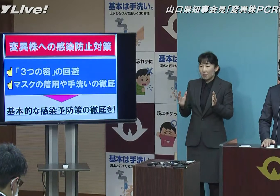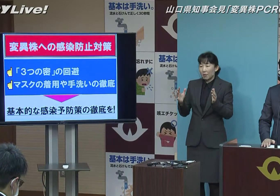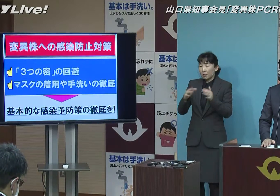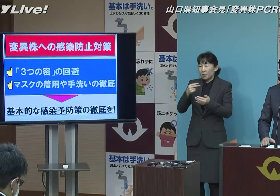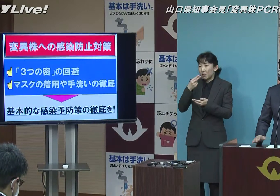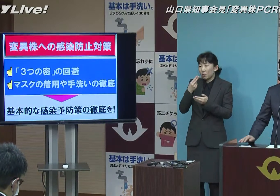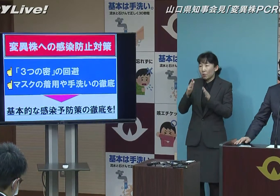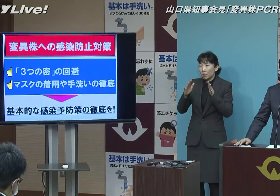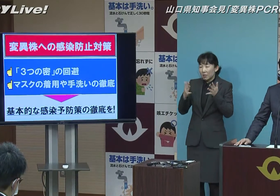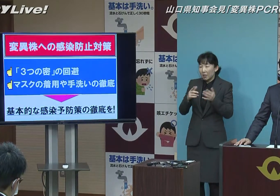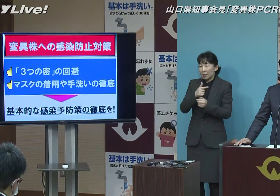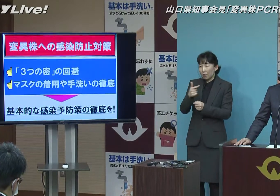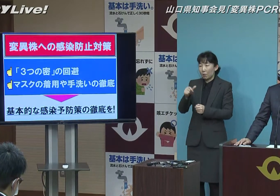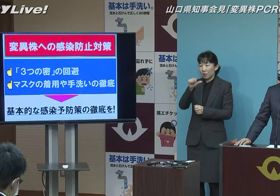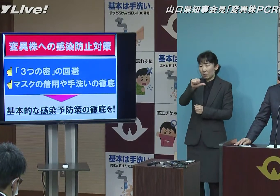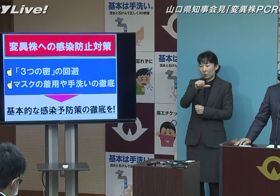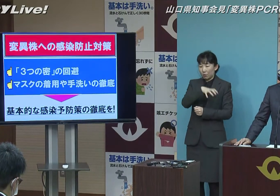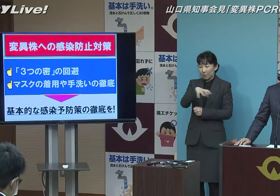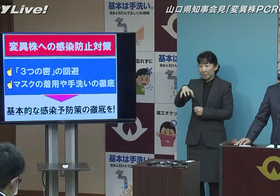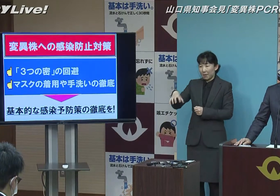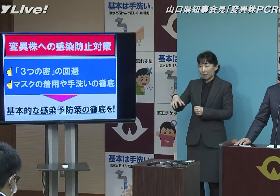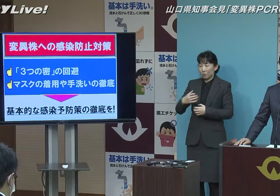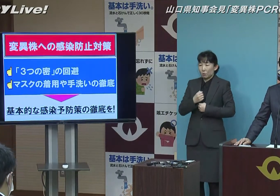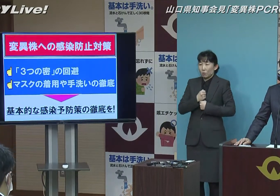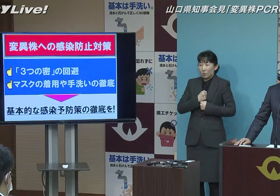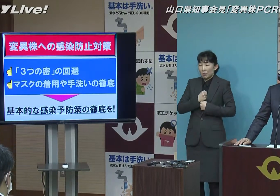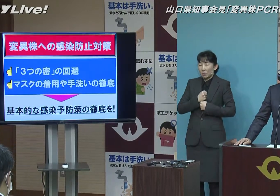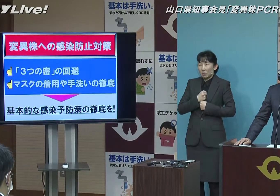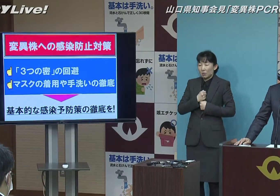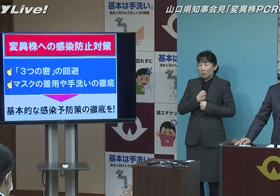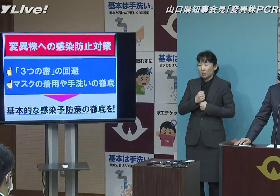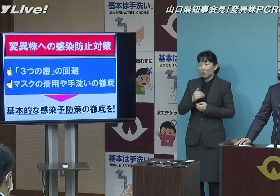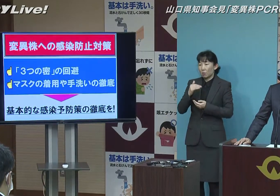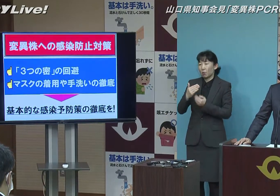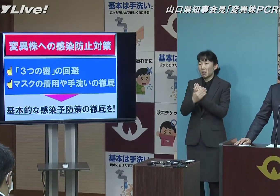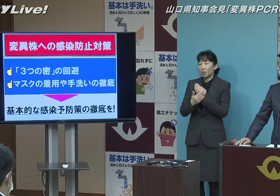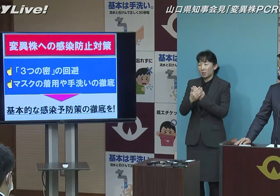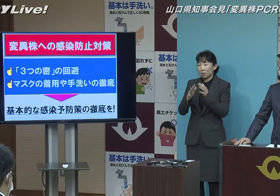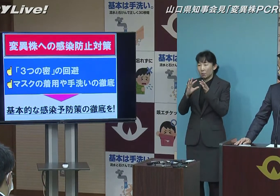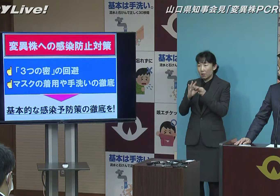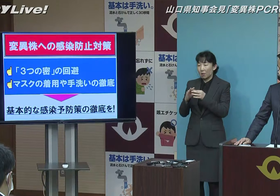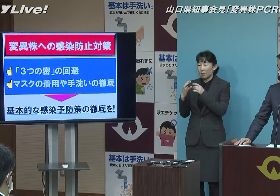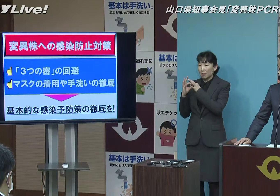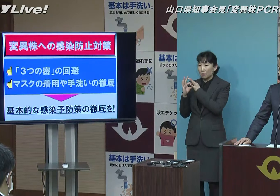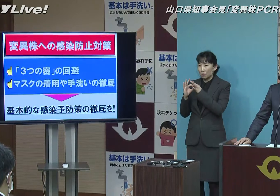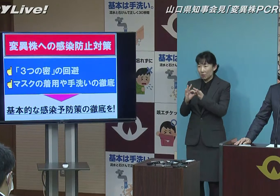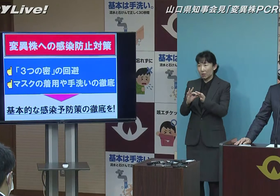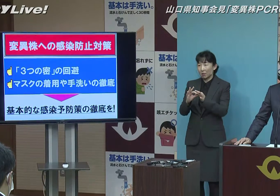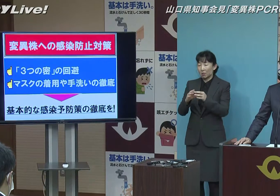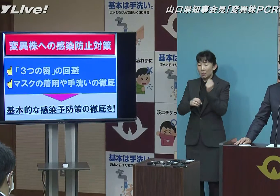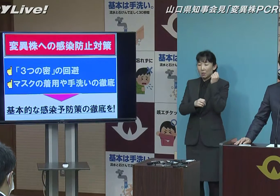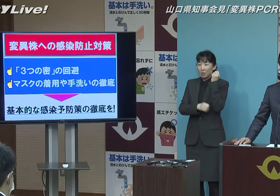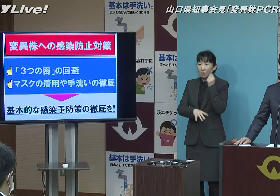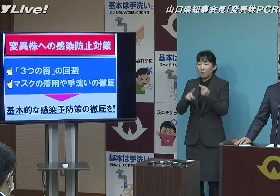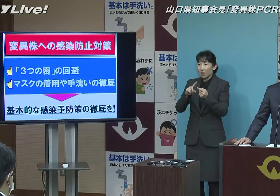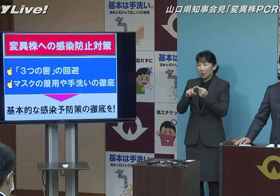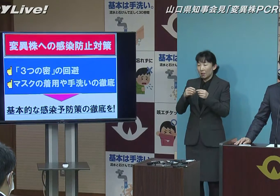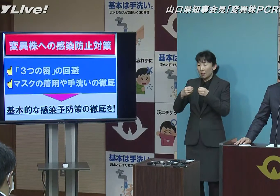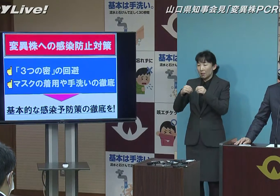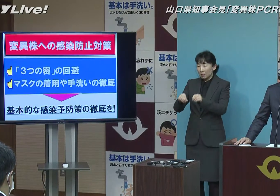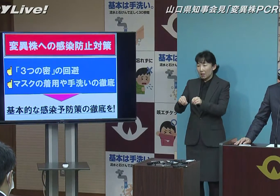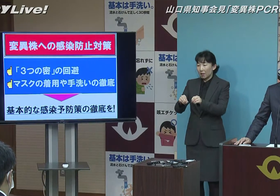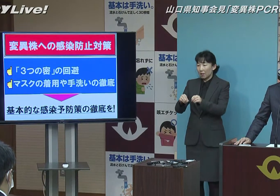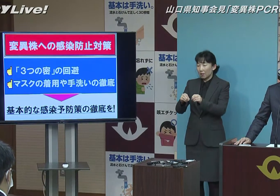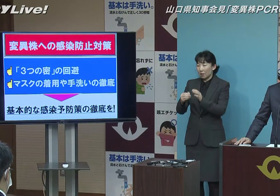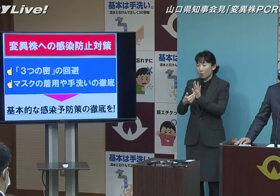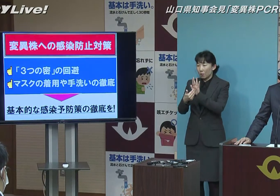感染リスクが高まる5つの場面に注意する、そうしたことが重要でありますので、引き続き基本的な感染予防策の徹底につき